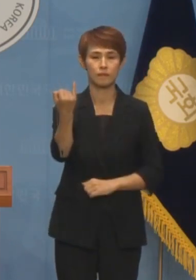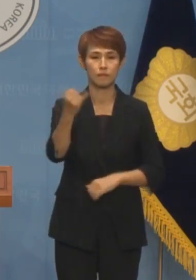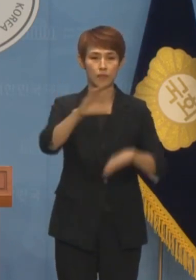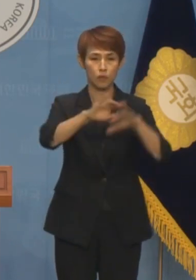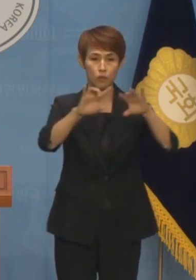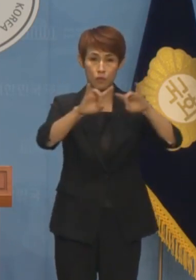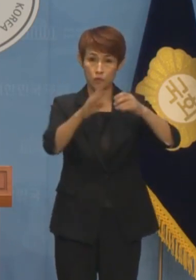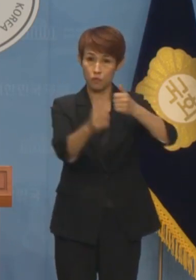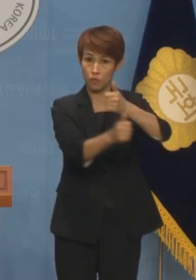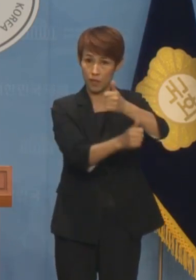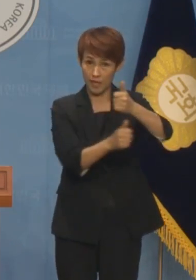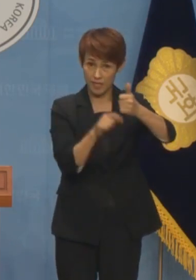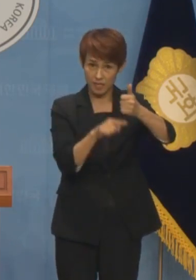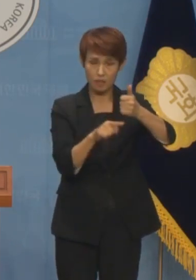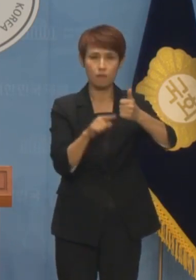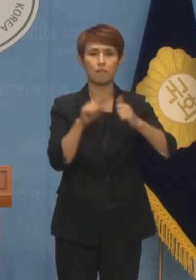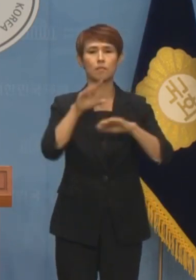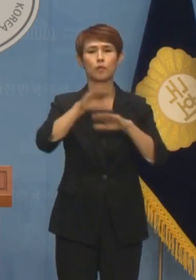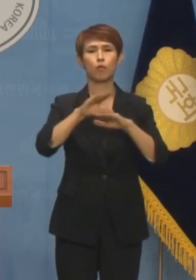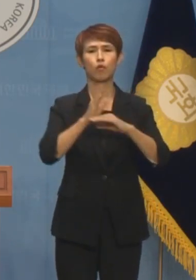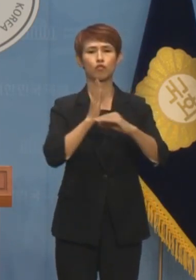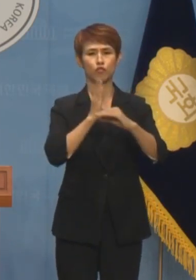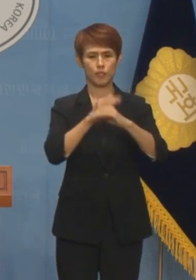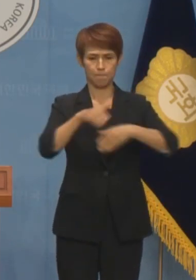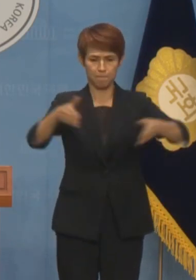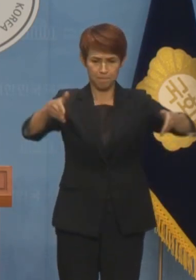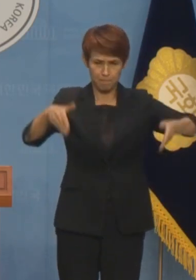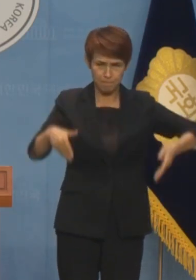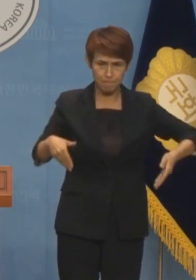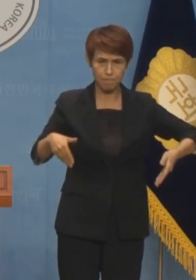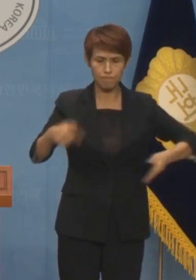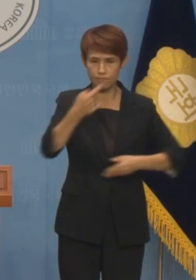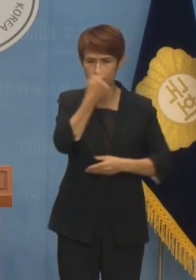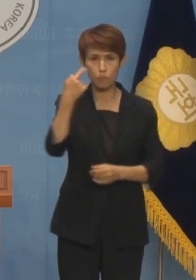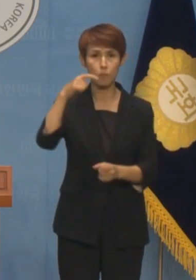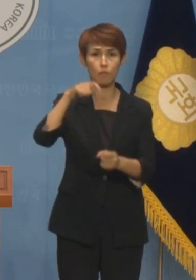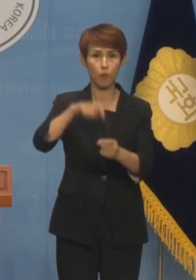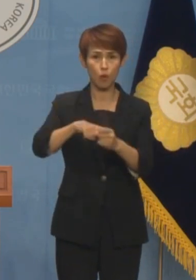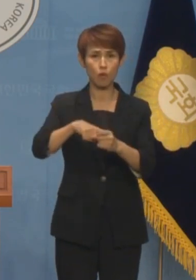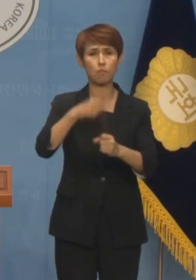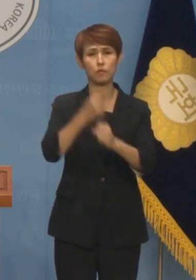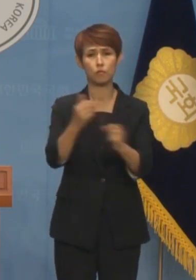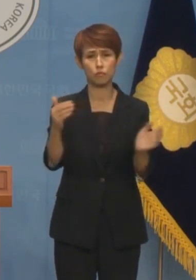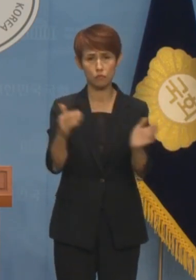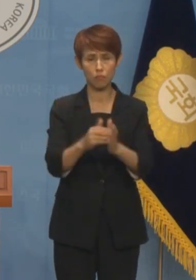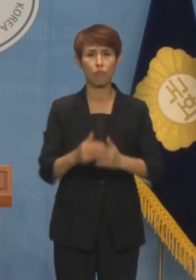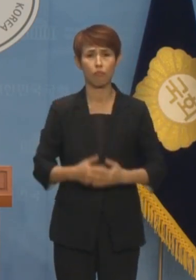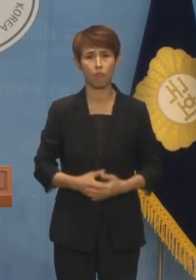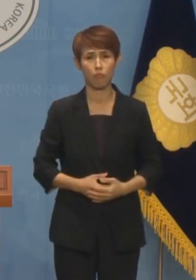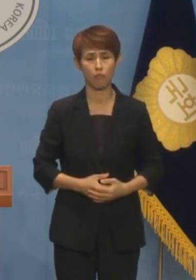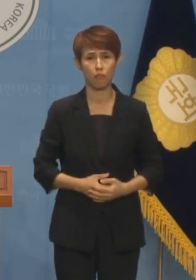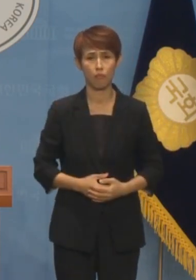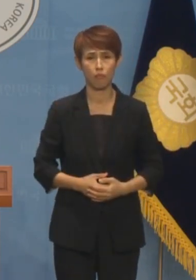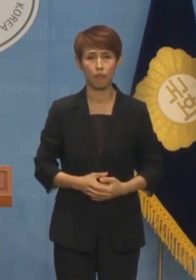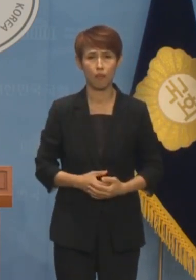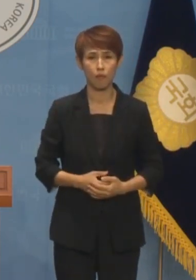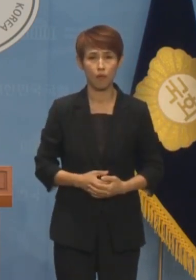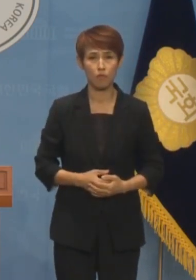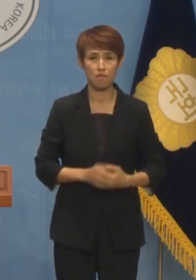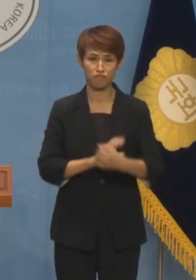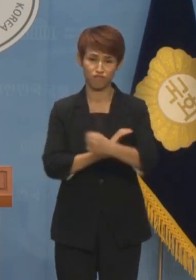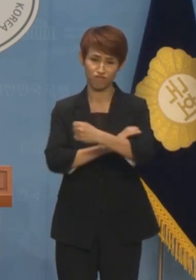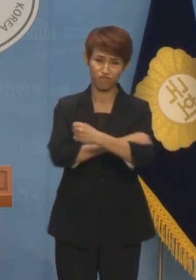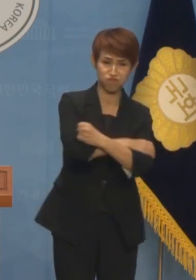방송통신위원회는 방송의 중립성과 중립성을 보장하기 위해 탄생했습니다. 누구 한 사람이